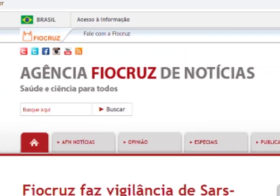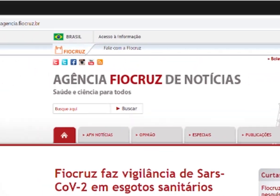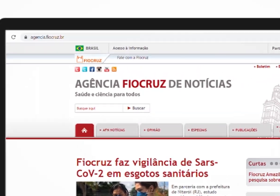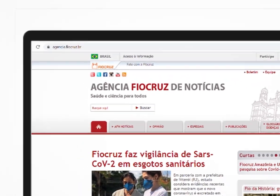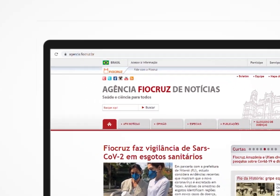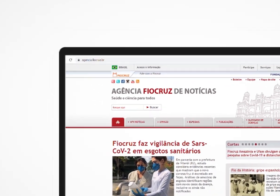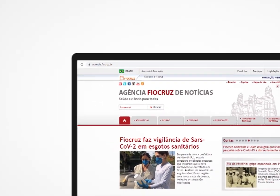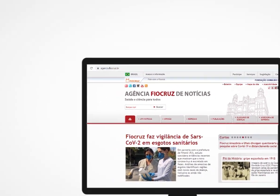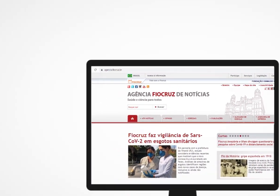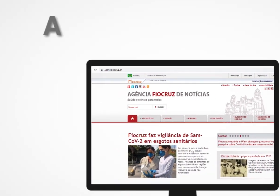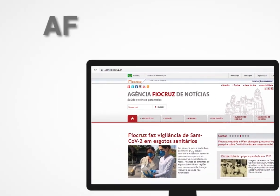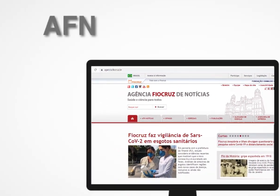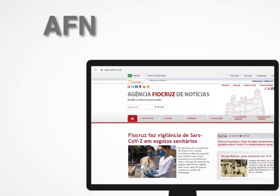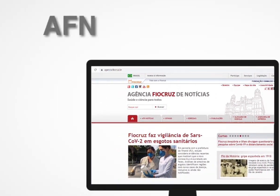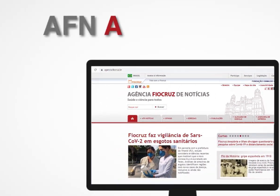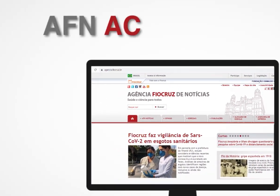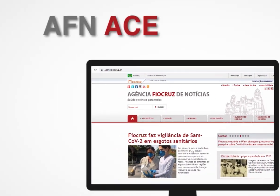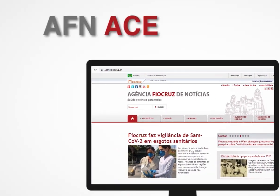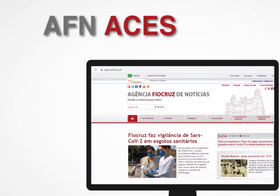é